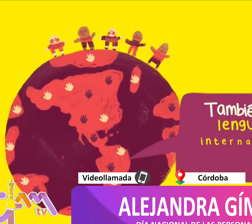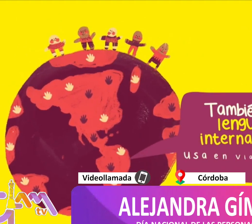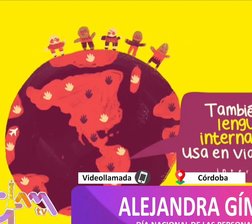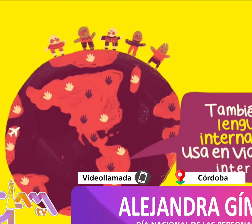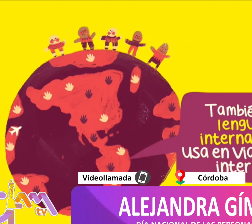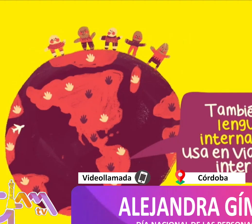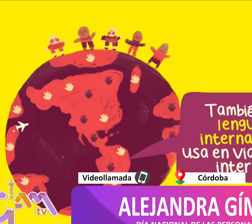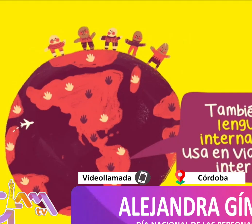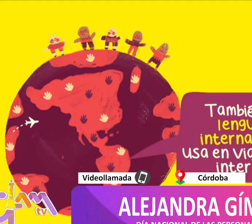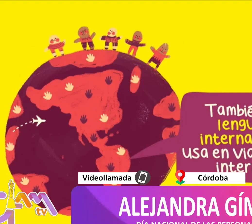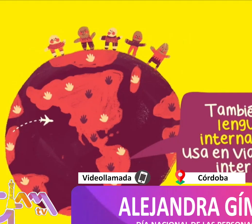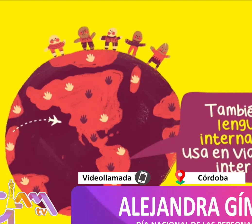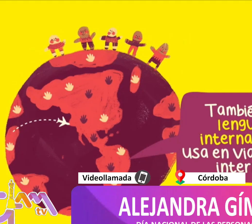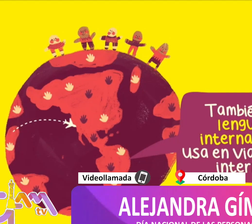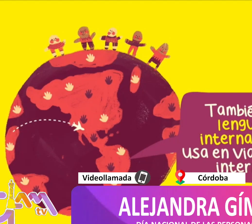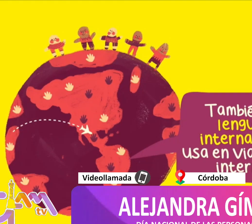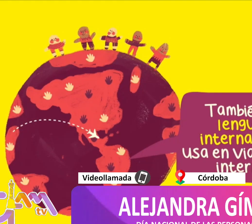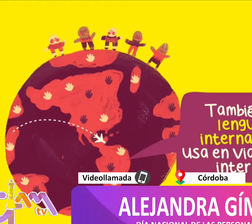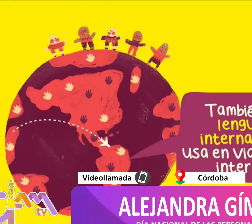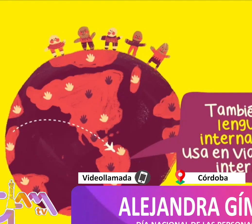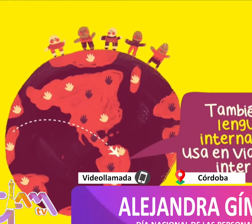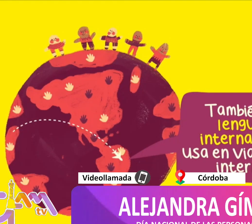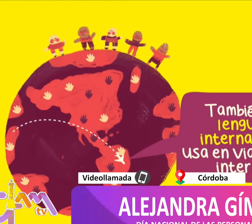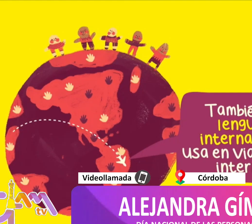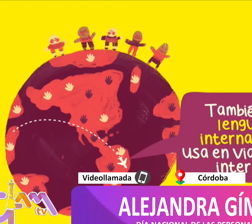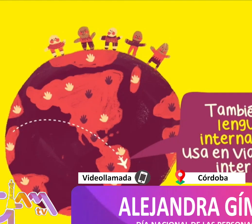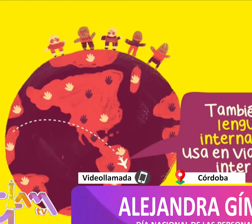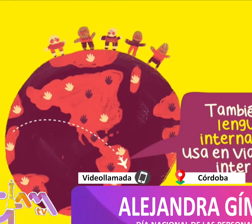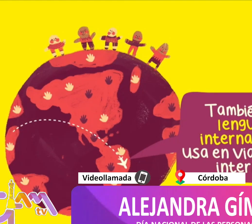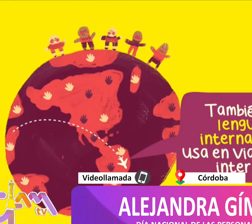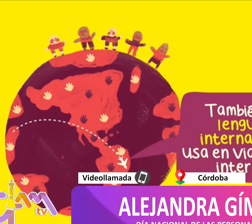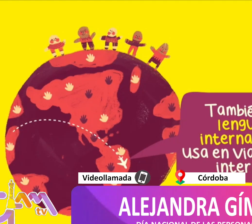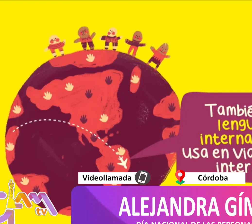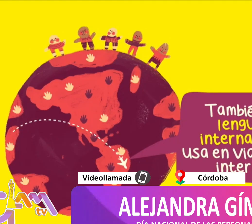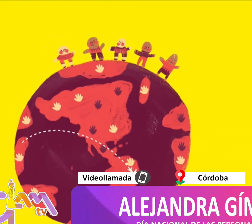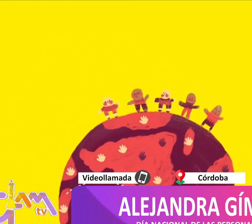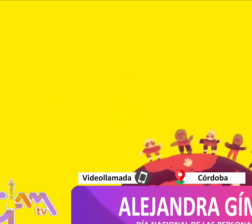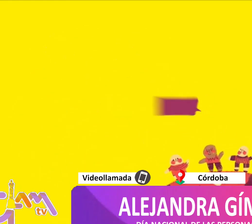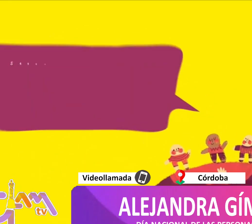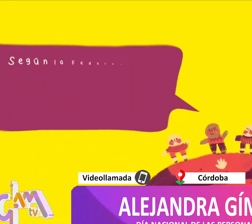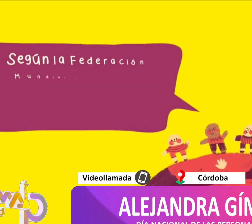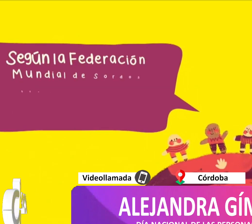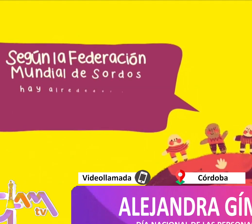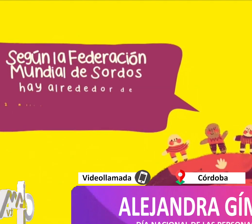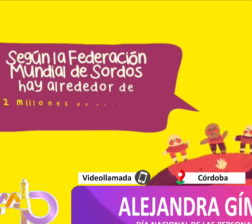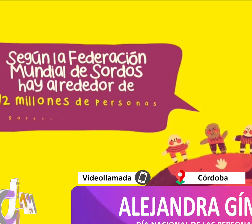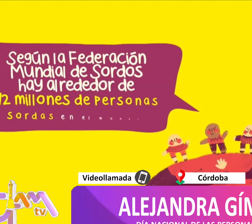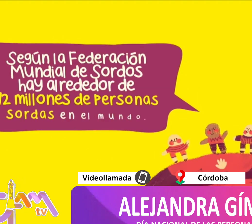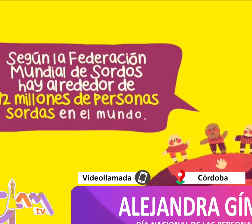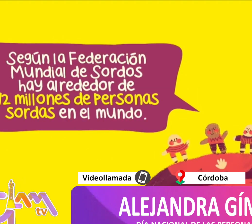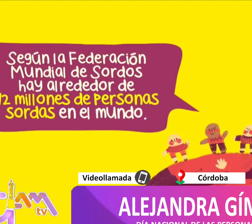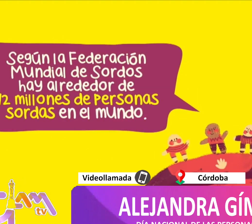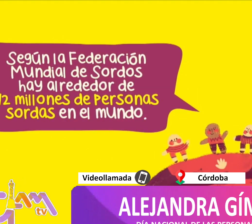hablan de la educación hace 20 años. Era totalmente distinta ahora tenemos un poco más de acceso